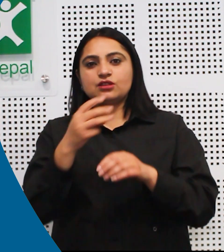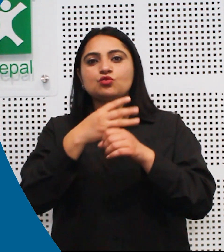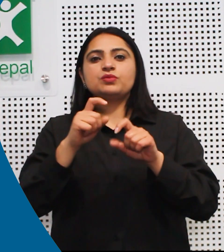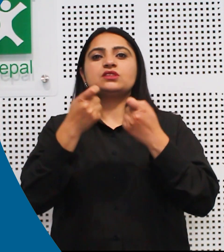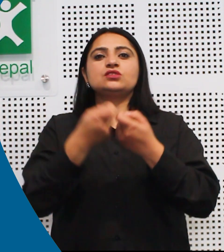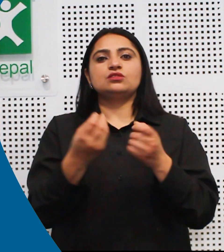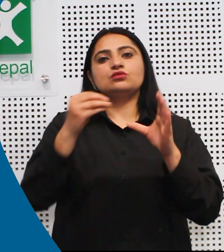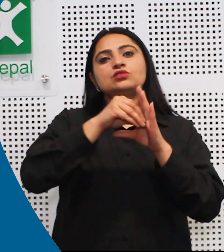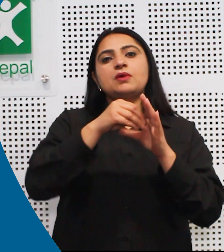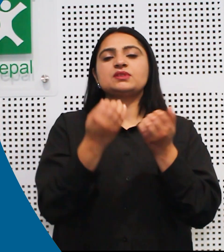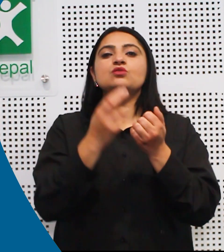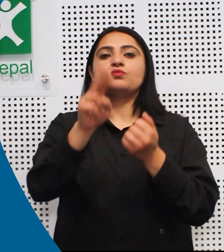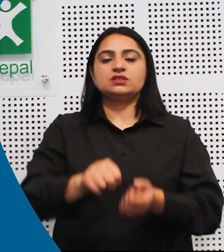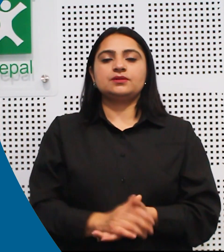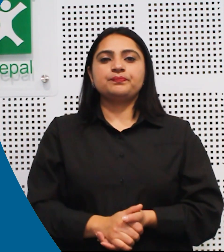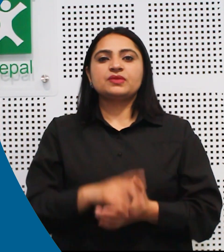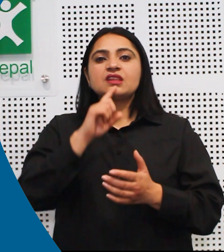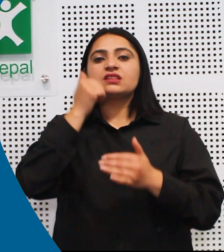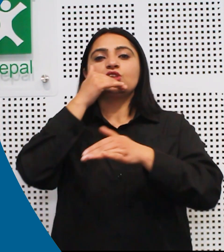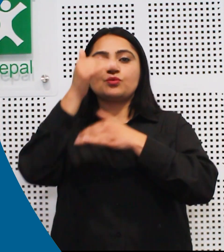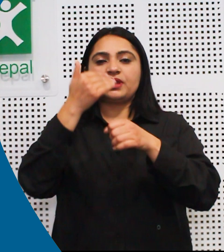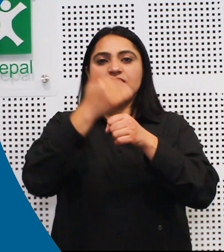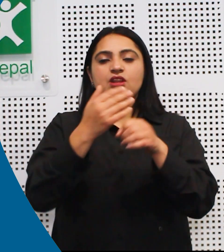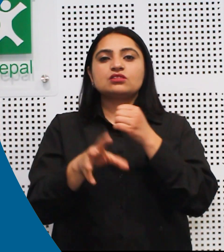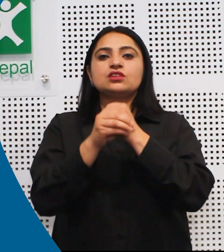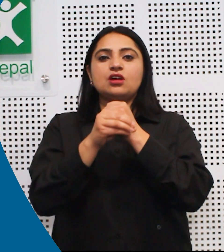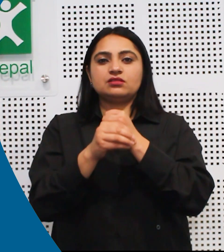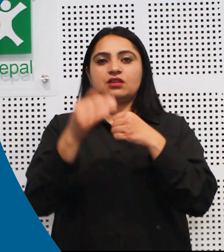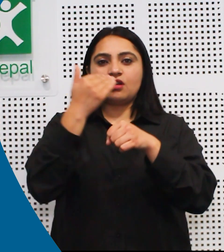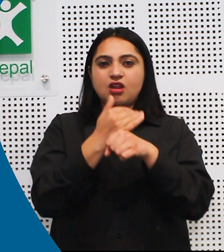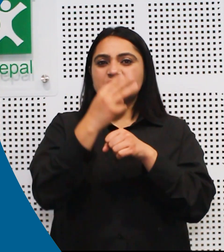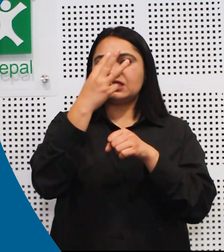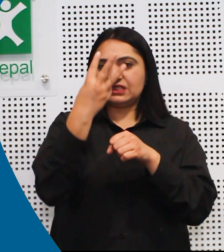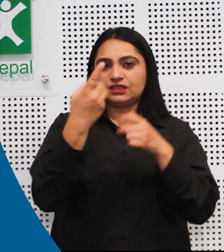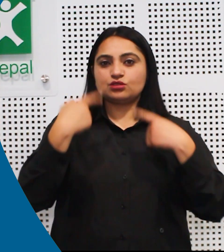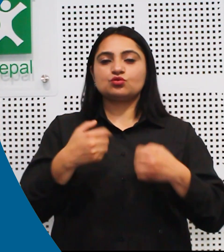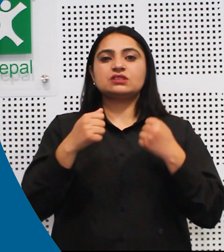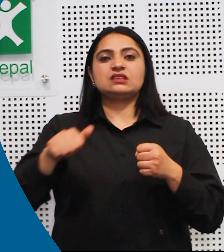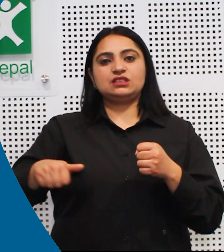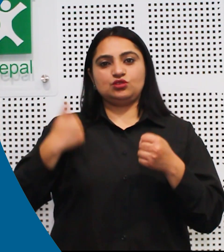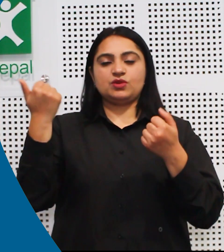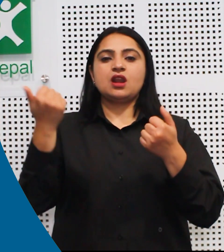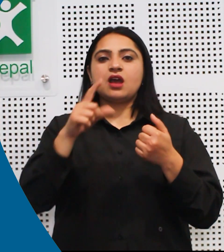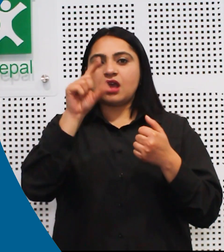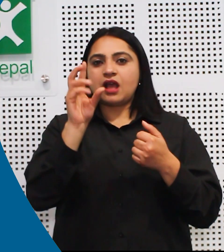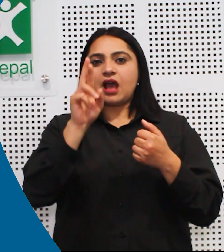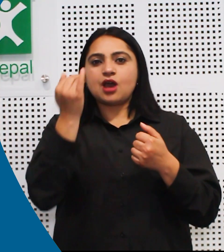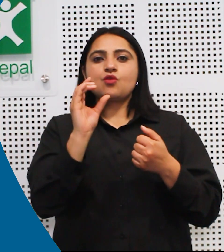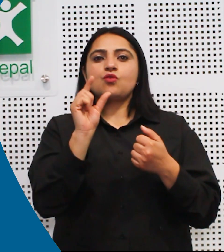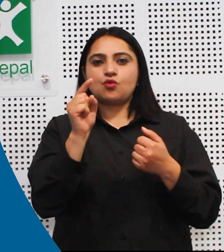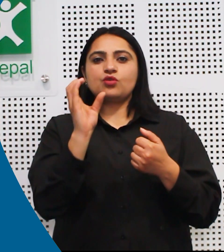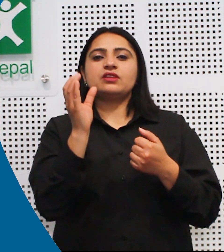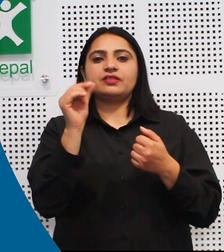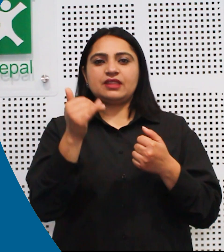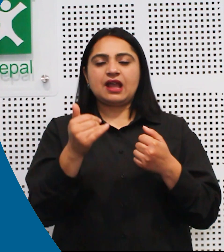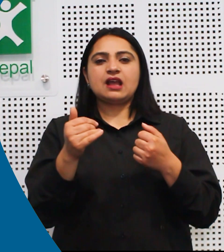उपक्षेत्रहरू समावेश गर्नुपर्दछ। दिगो विकास लक्ष्य अन्तर्गत लक्ष्य 3 को स्वस्थ जीवन र आरोग्यता, लक्ष्य 4 को